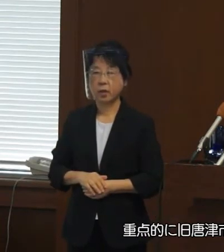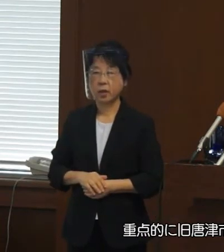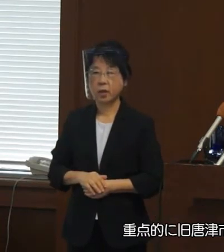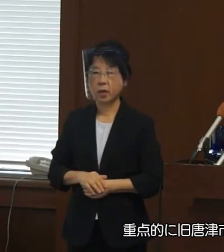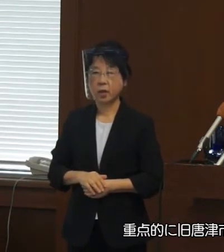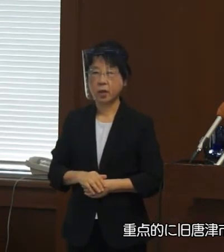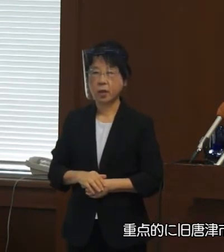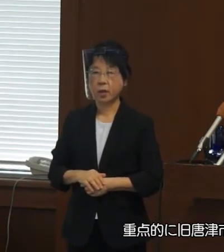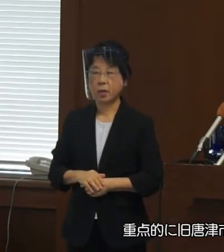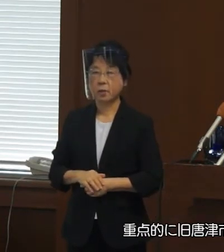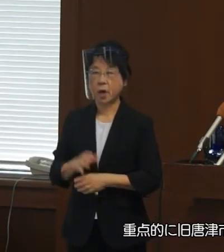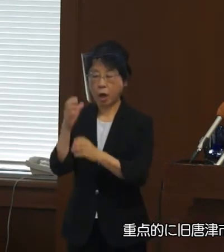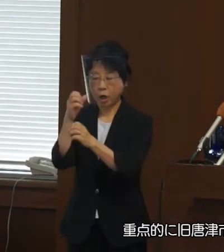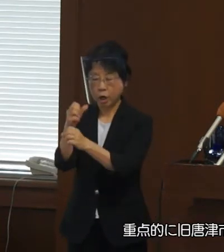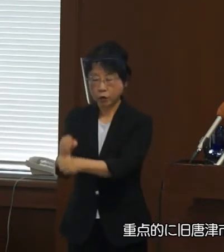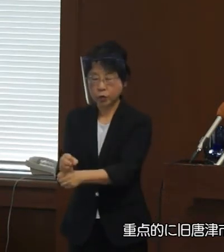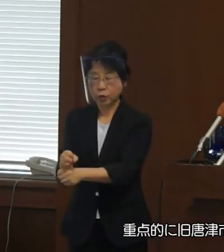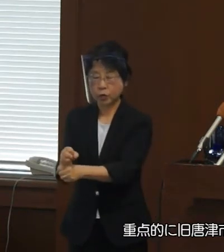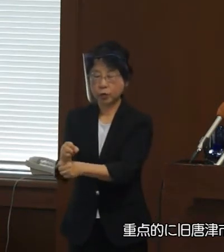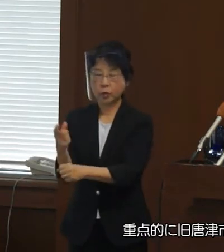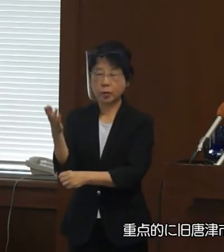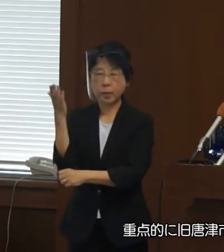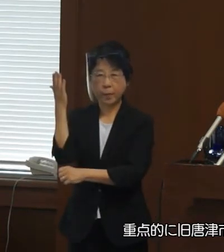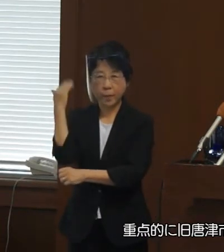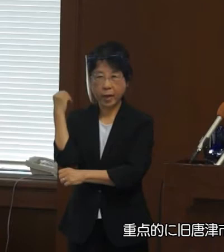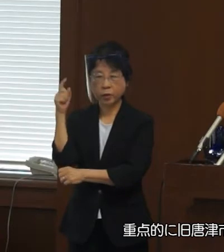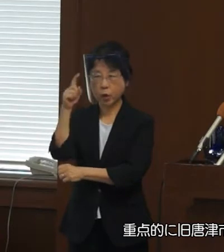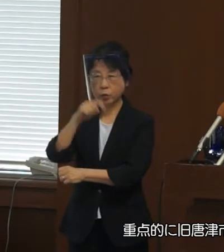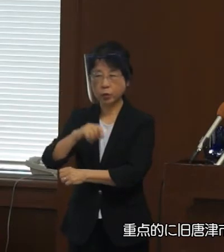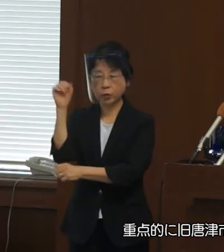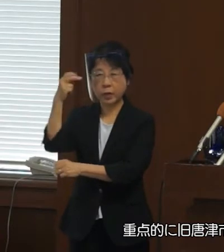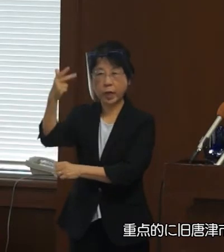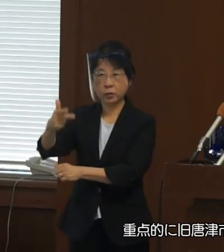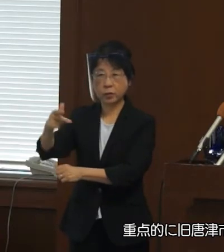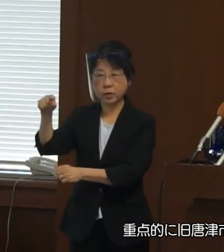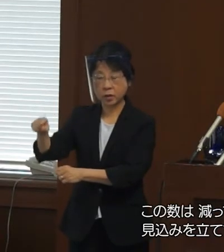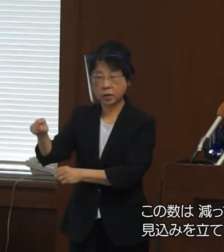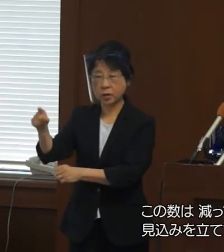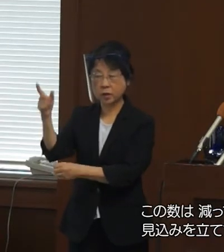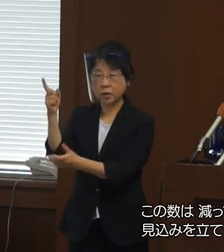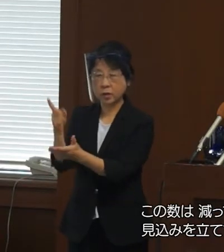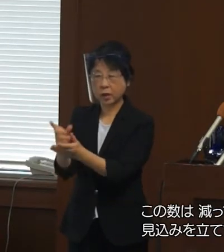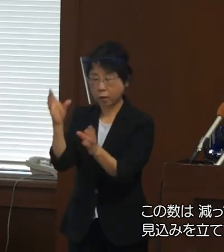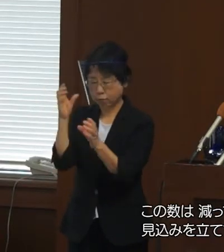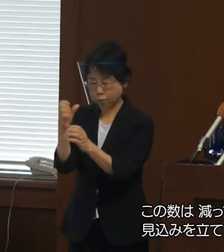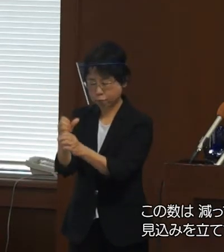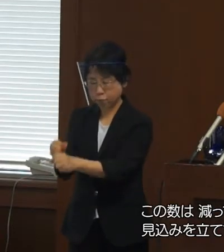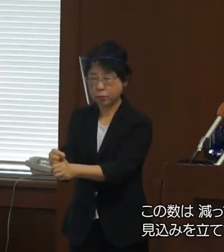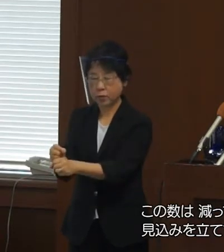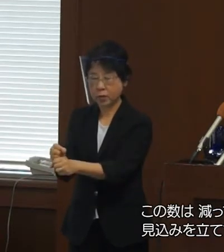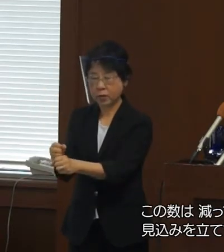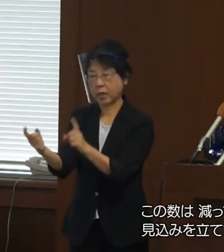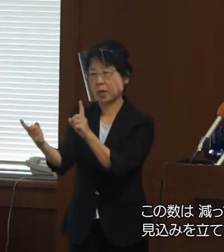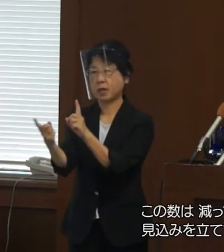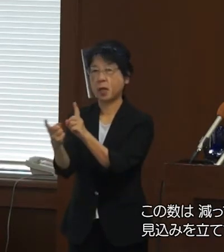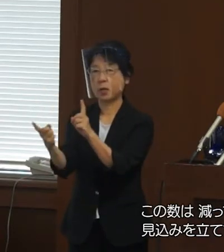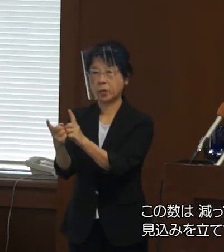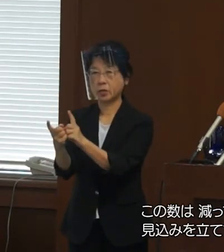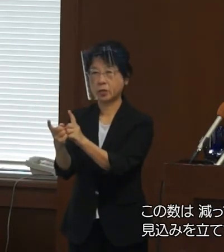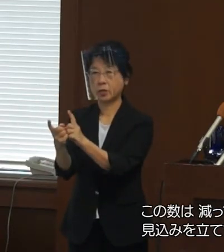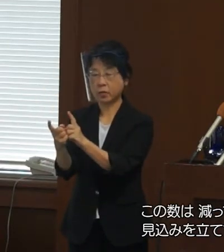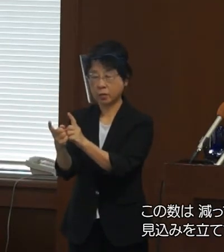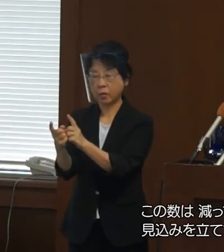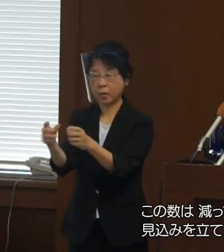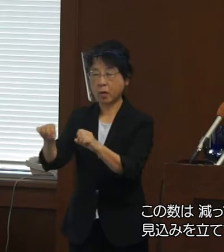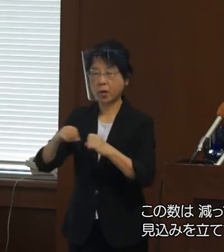重点的に旧唐津市について対応すればこの数は減ってくるだろうという見込みを立てています